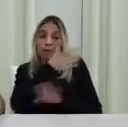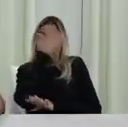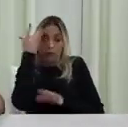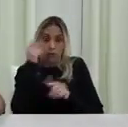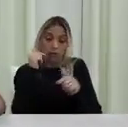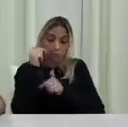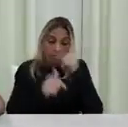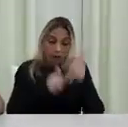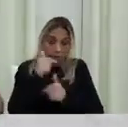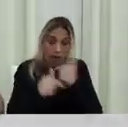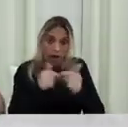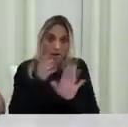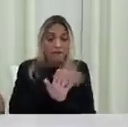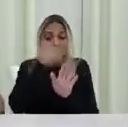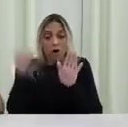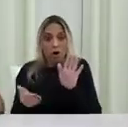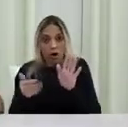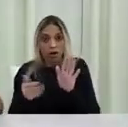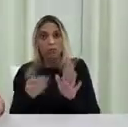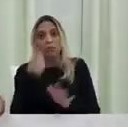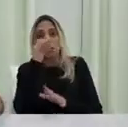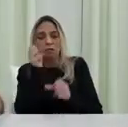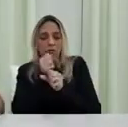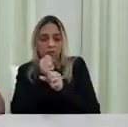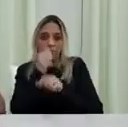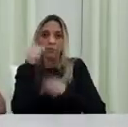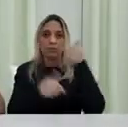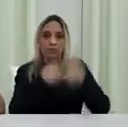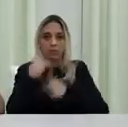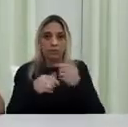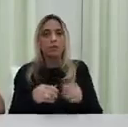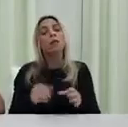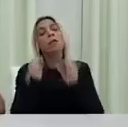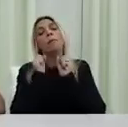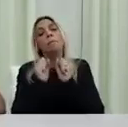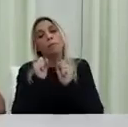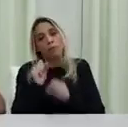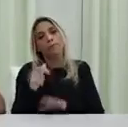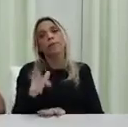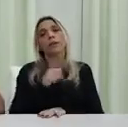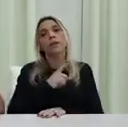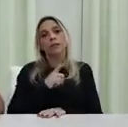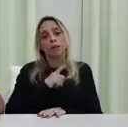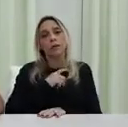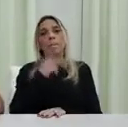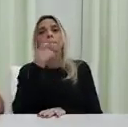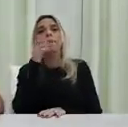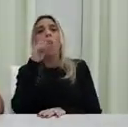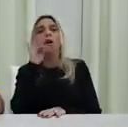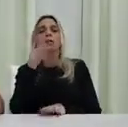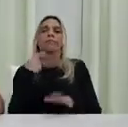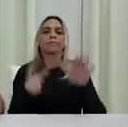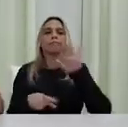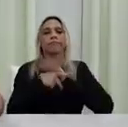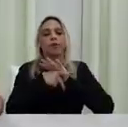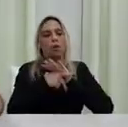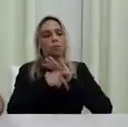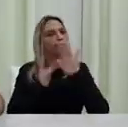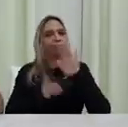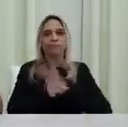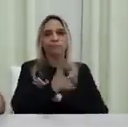praça, com estabilidade assegurada, depois de 10 anos de serviço, passa a ter o seu porte